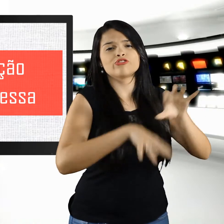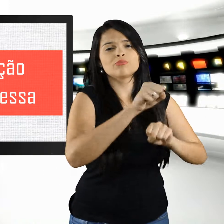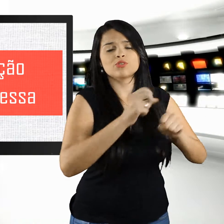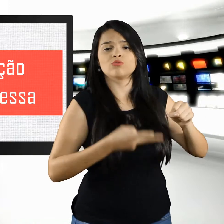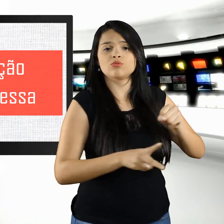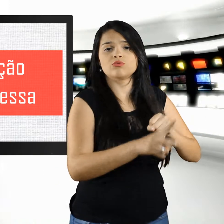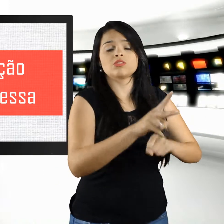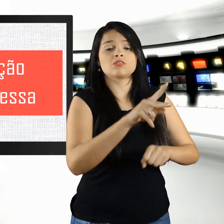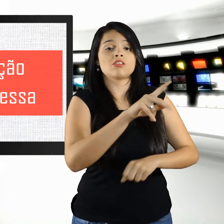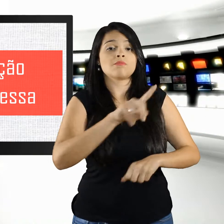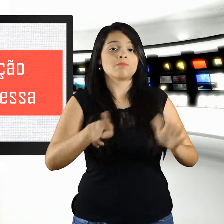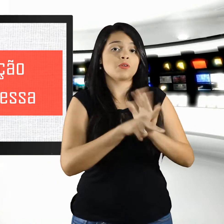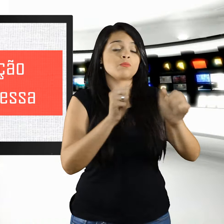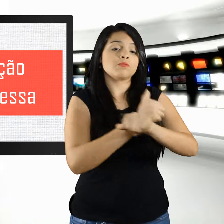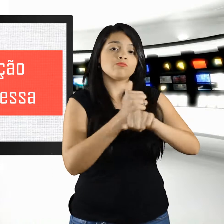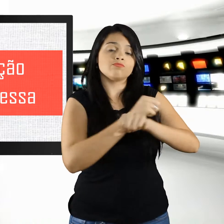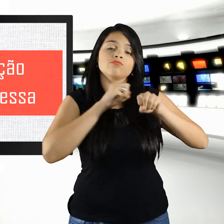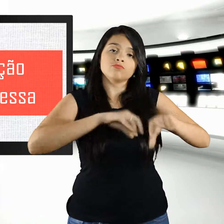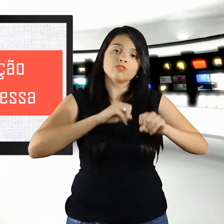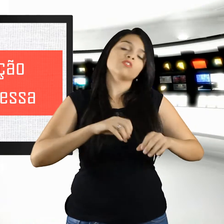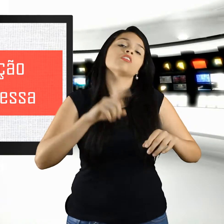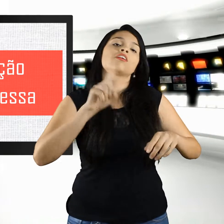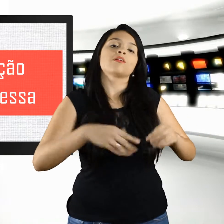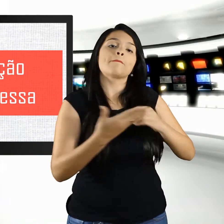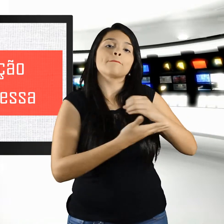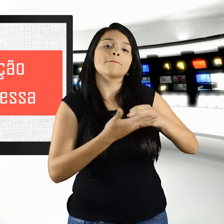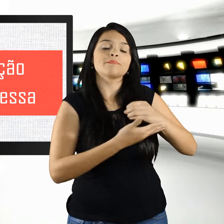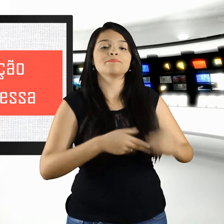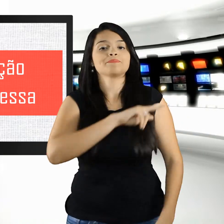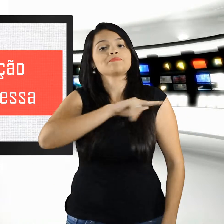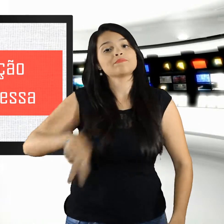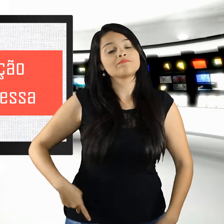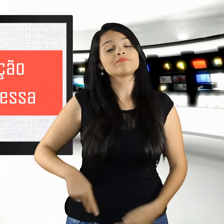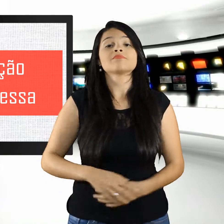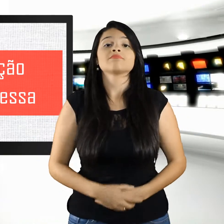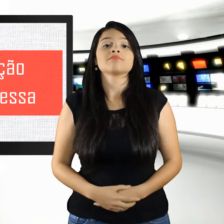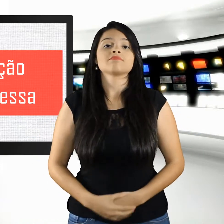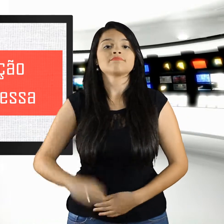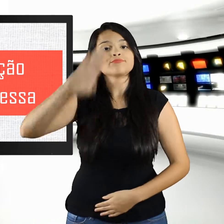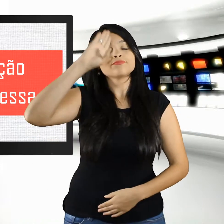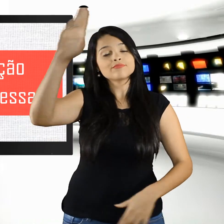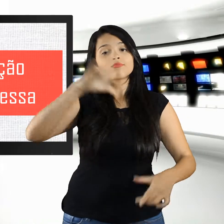Continuada dos Profissionais do Magistério da Educação Básica Pública, visando, além da disponibilização de